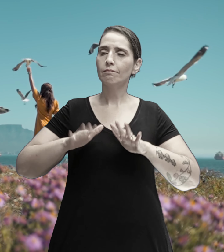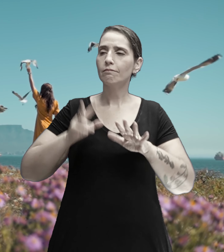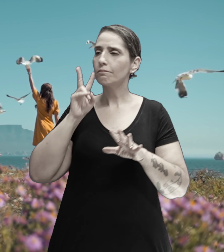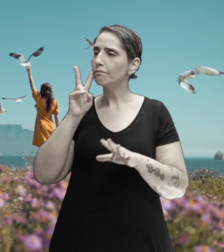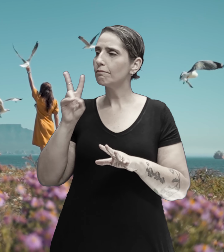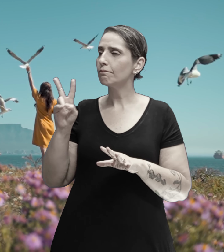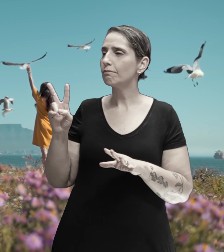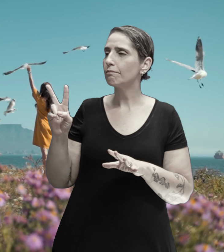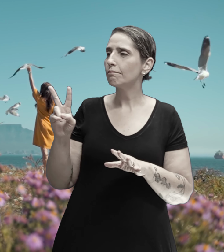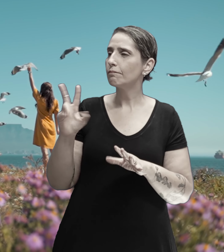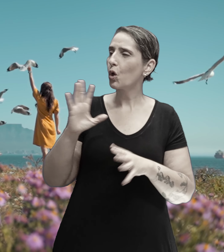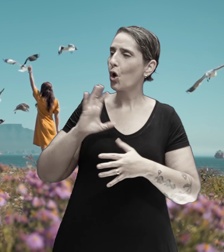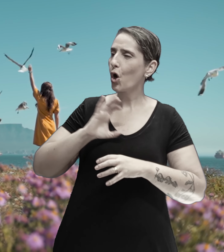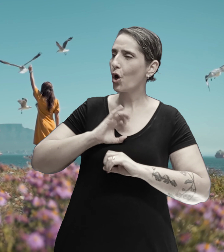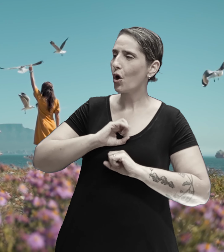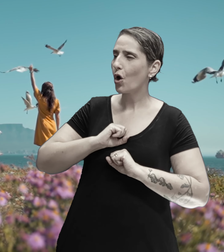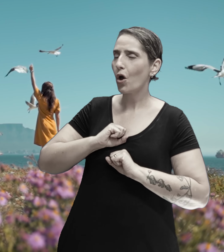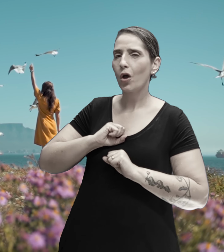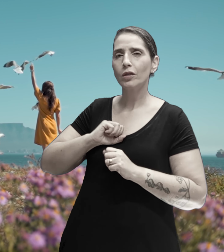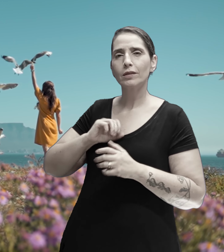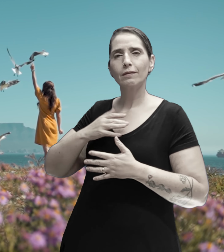mas com olhos de uma amante.